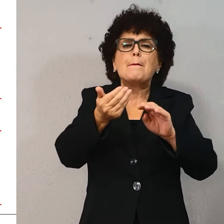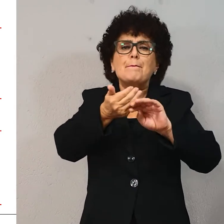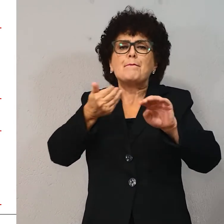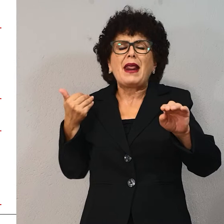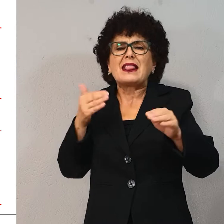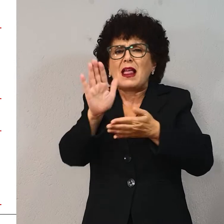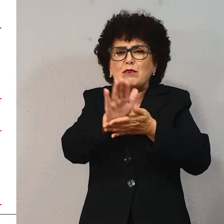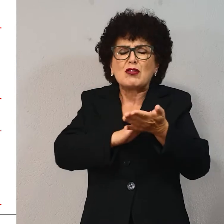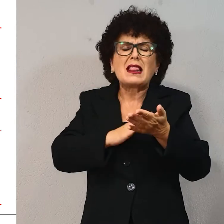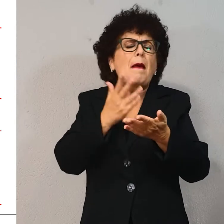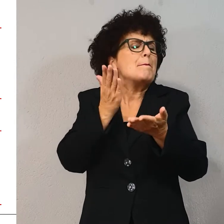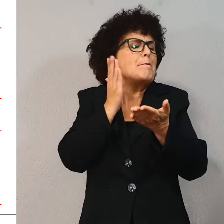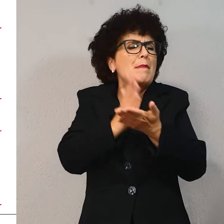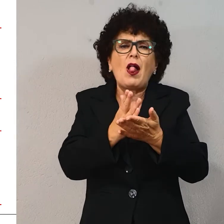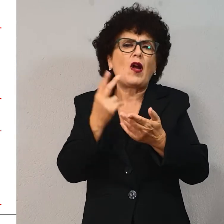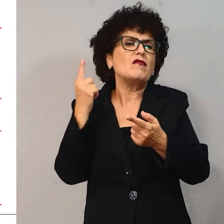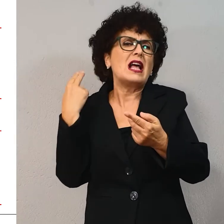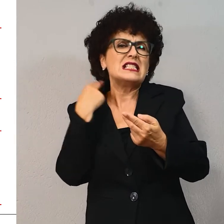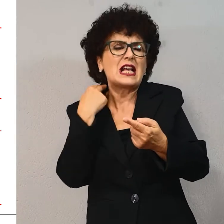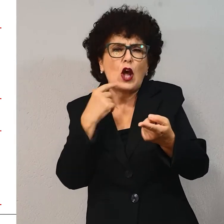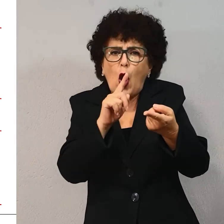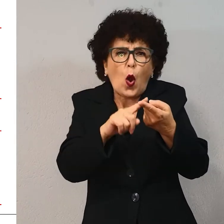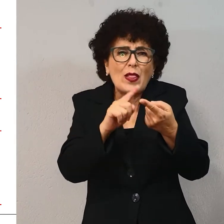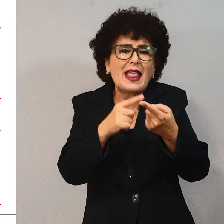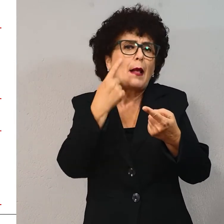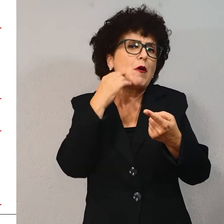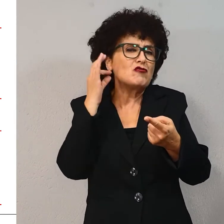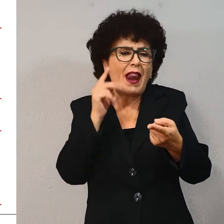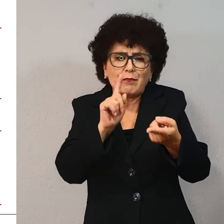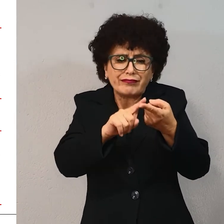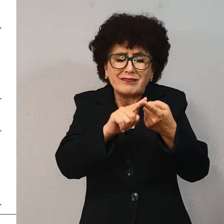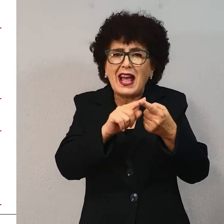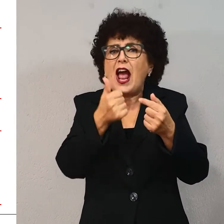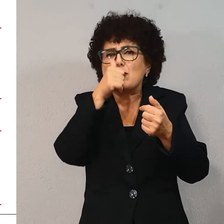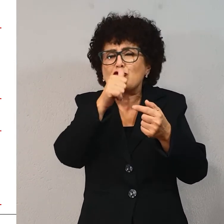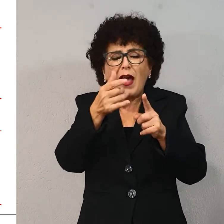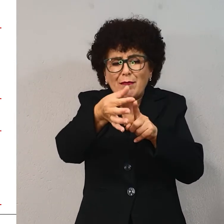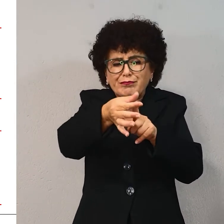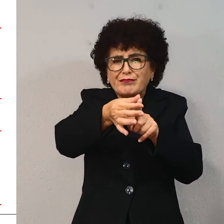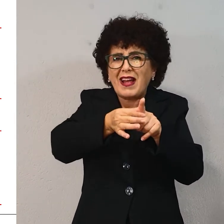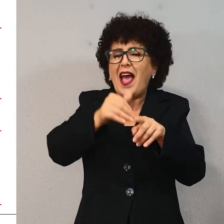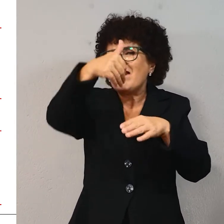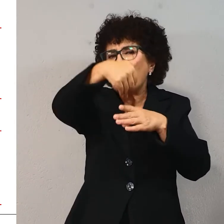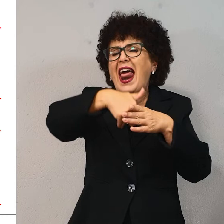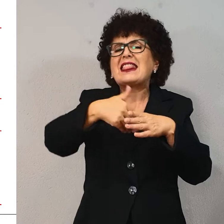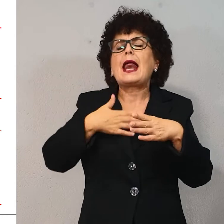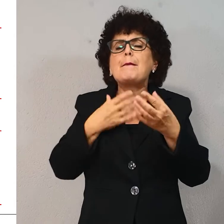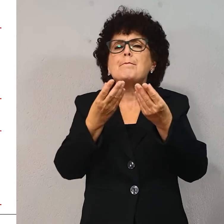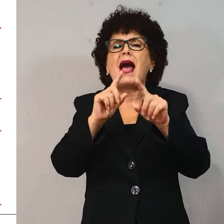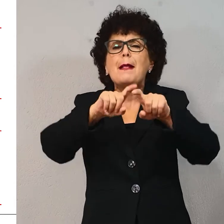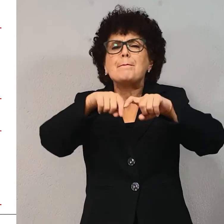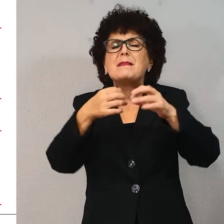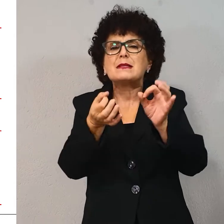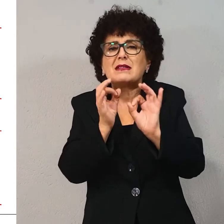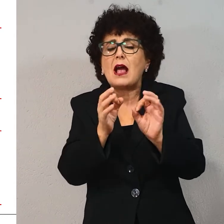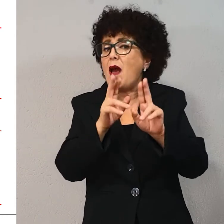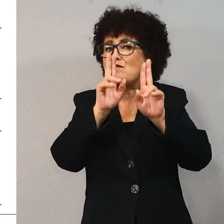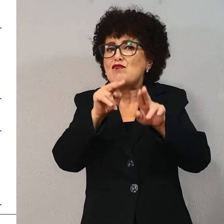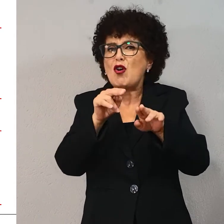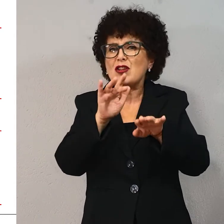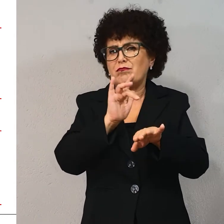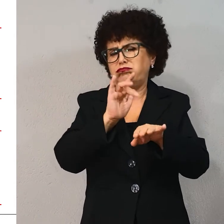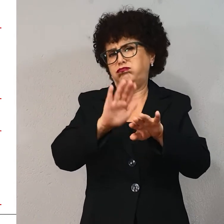на каков било сексуален контакт. Спермицидите од кондомот или латексот може да